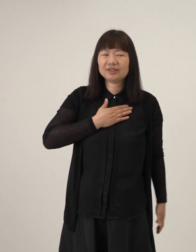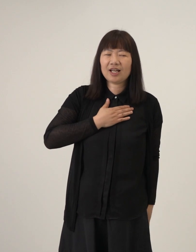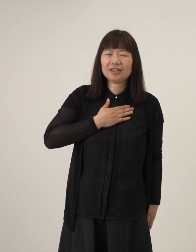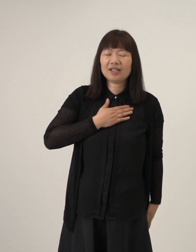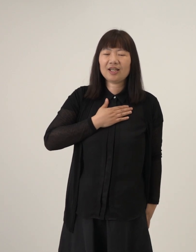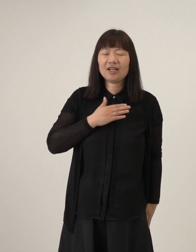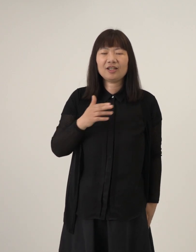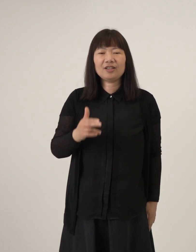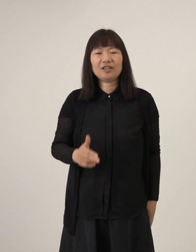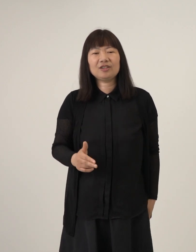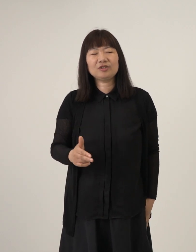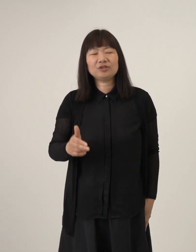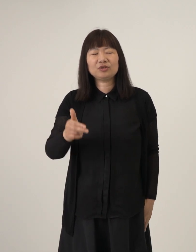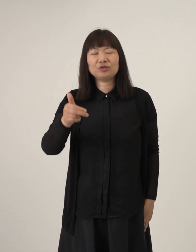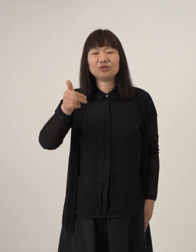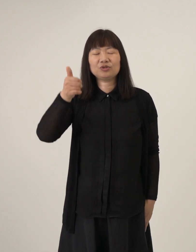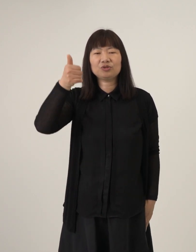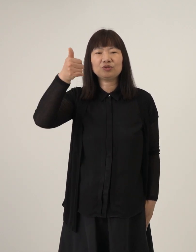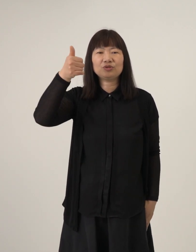나의